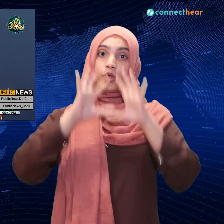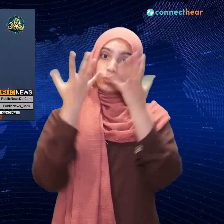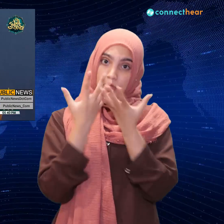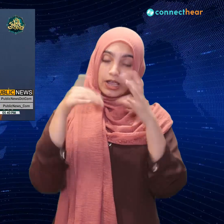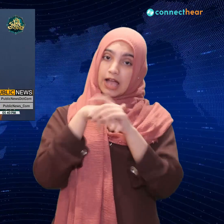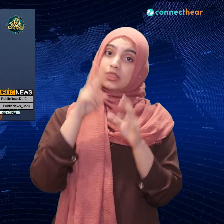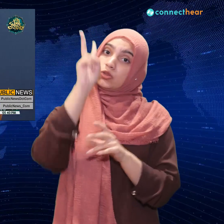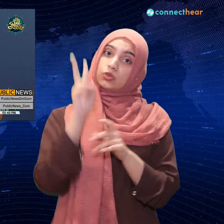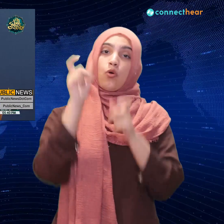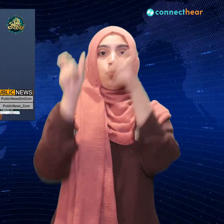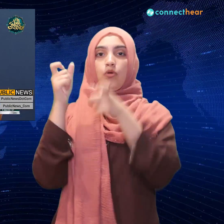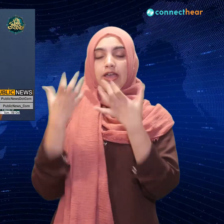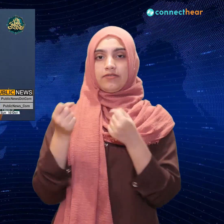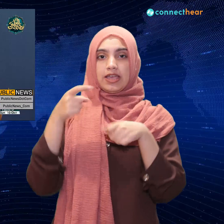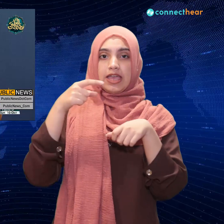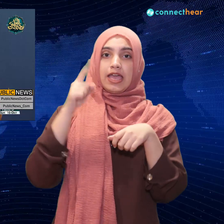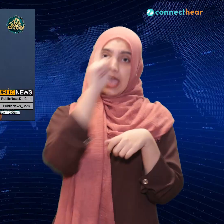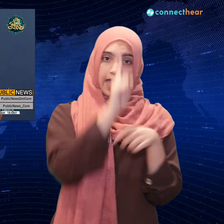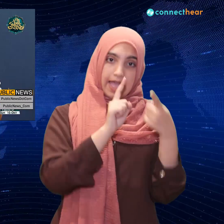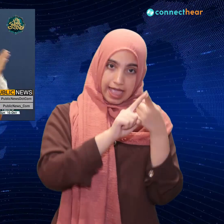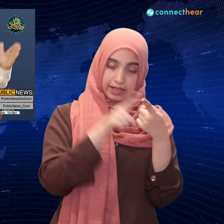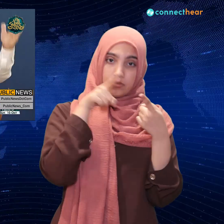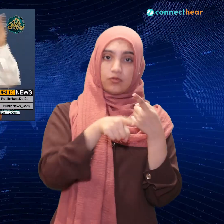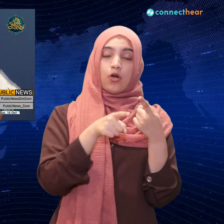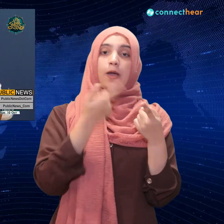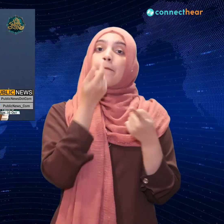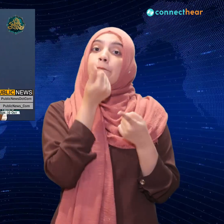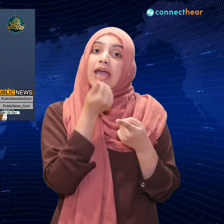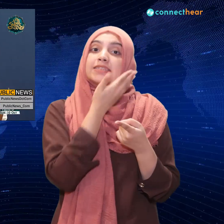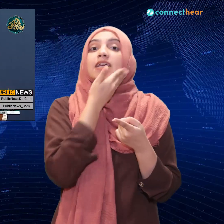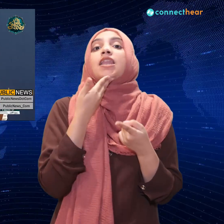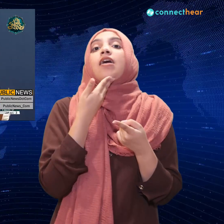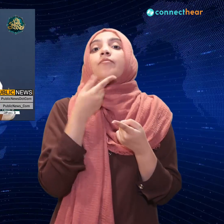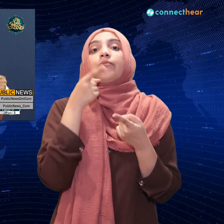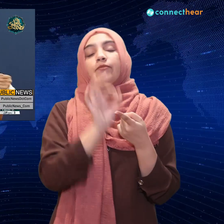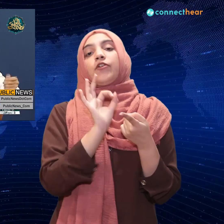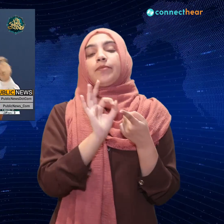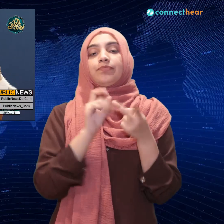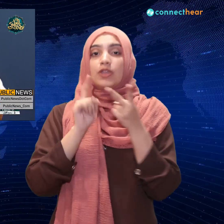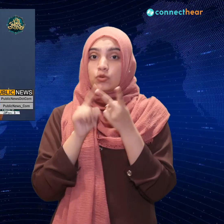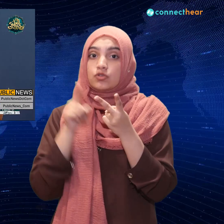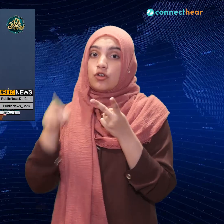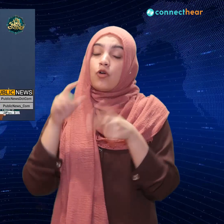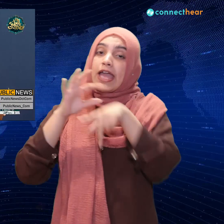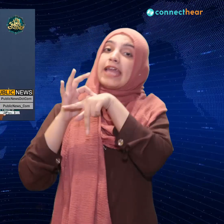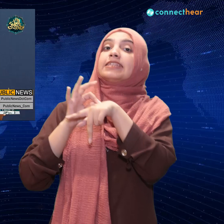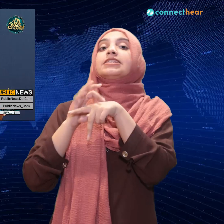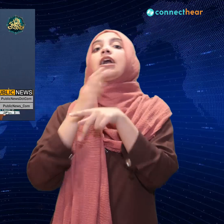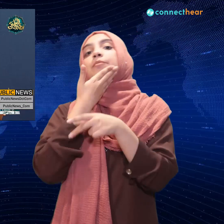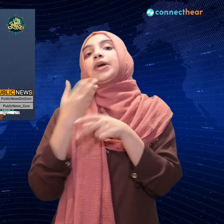ہے. اور وہی کہ انہوں نے بتایا کہ اصل میں نظام وہ ہوتا ہے جس میں انسانیت ہوتی